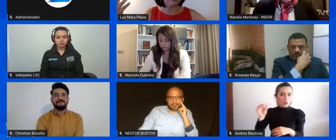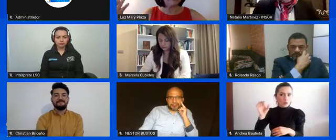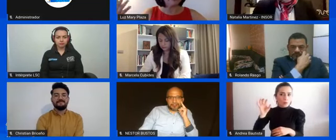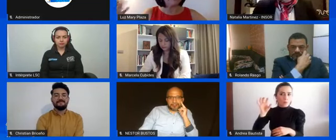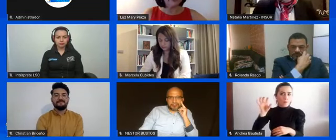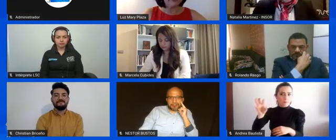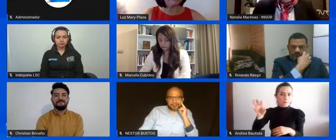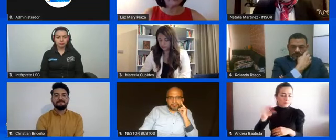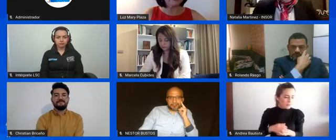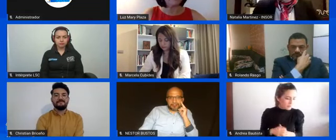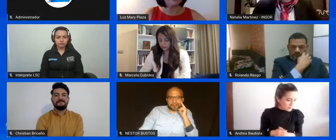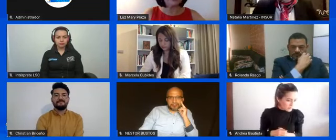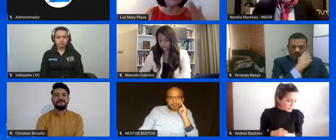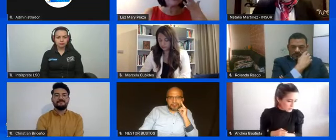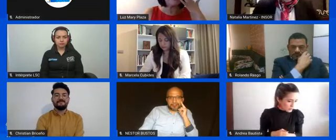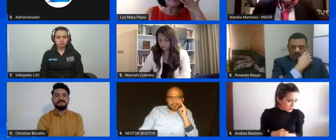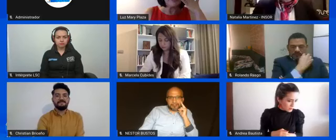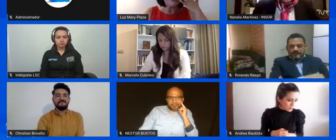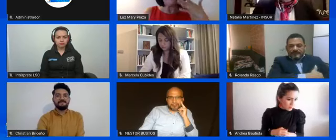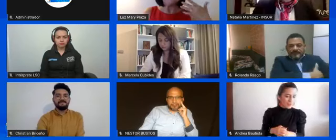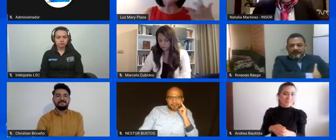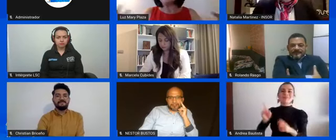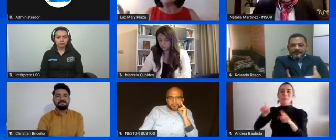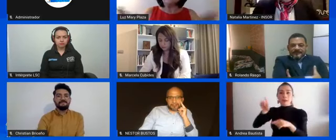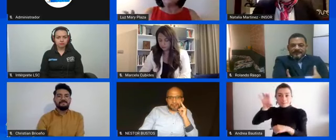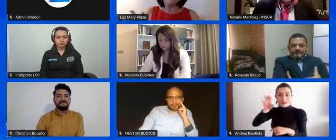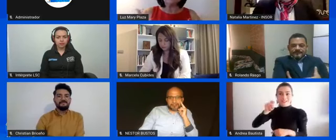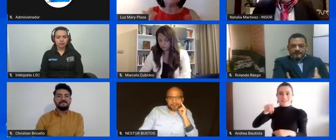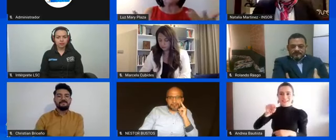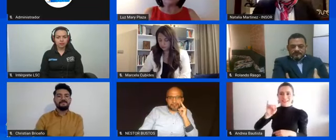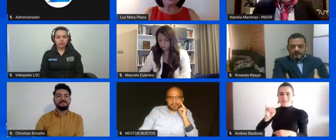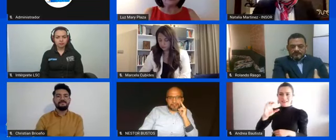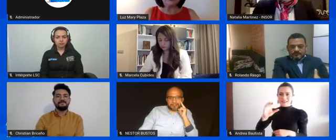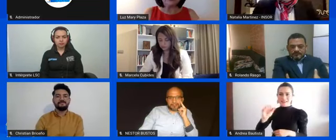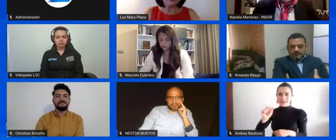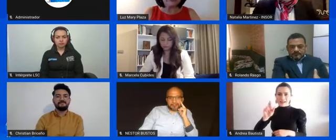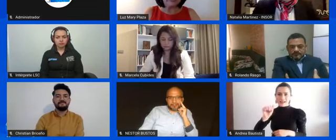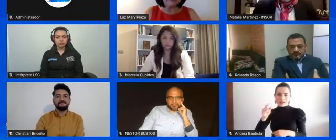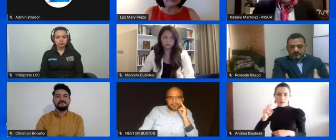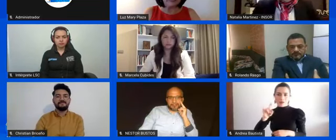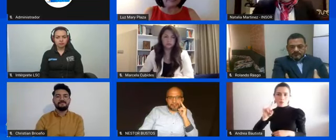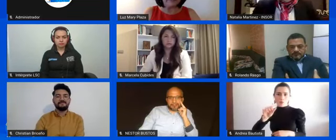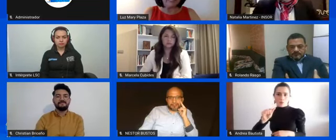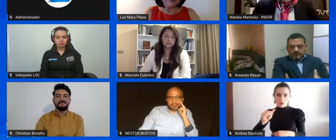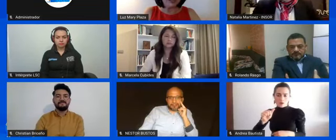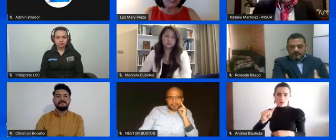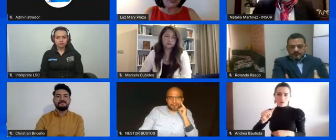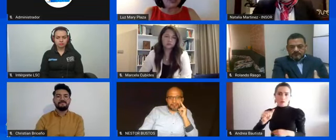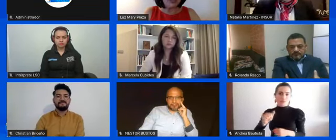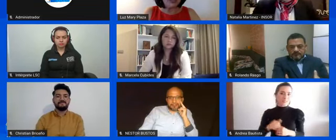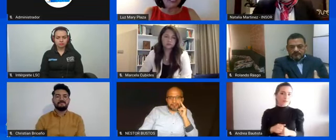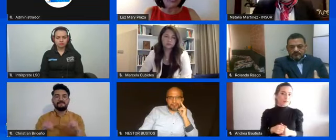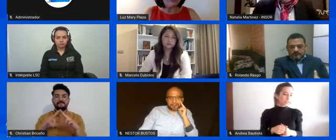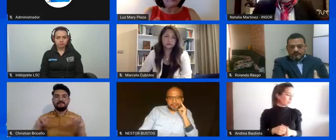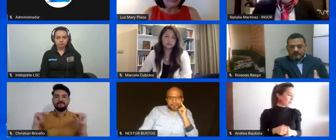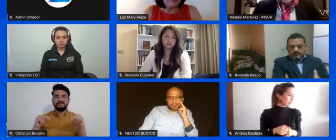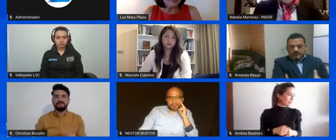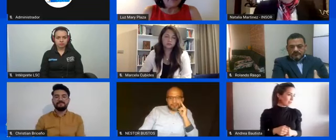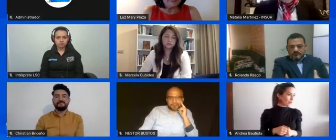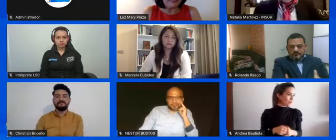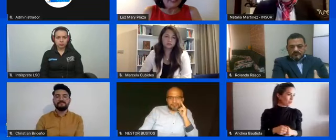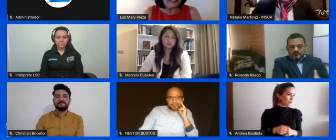allá, las maestras de la escuela de Nicaragua, y entonces hicimos y los congresos y todo esa, digamos, los recursos